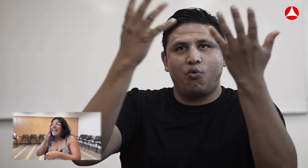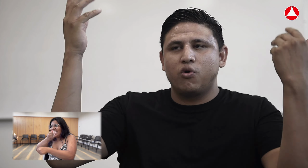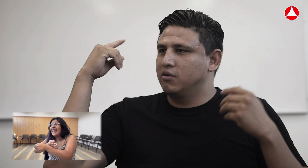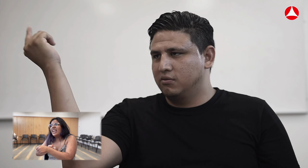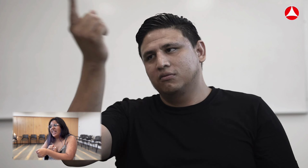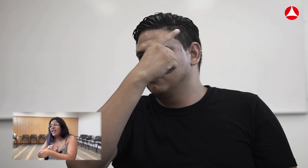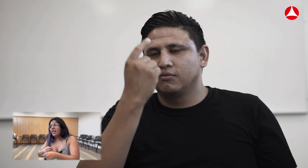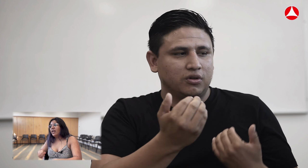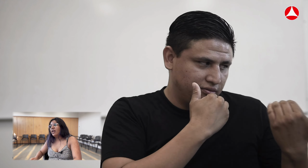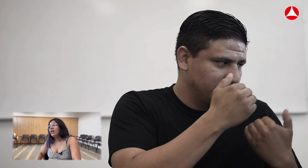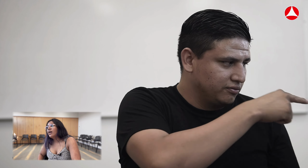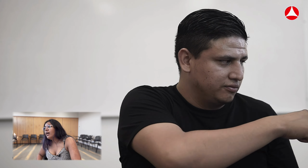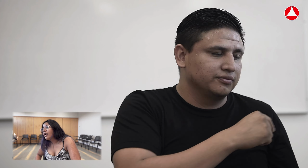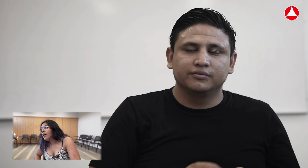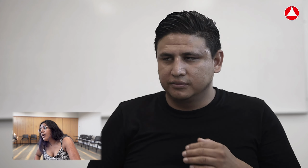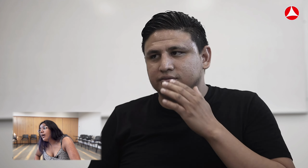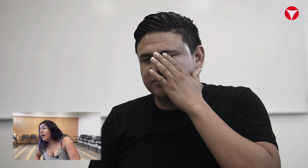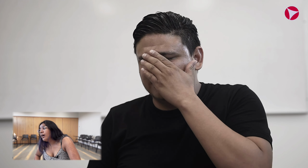En la tarde.